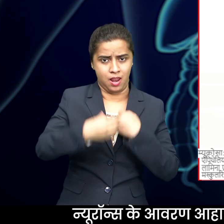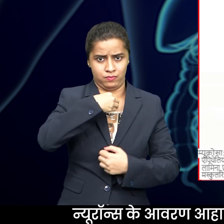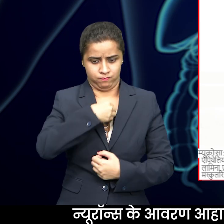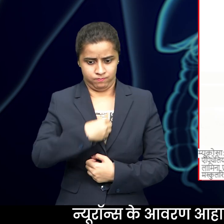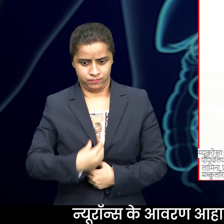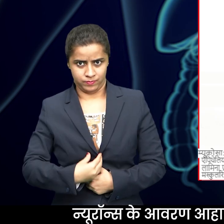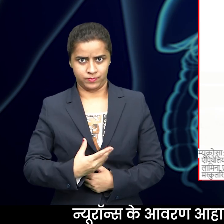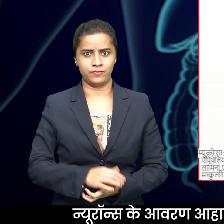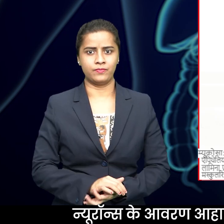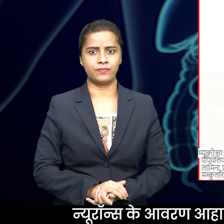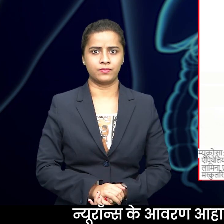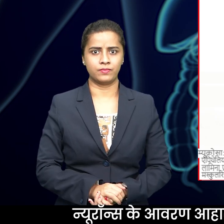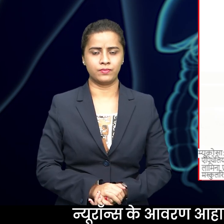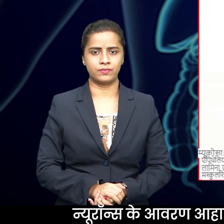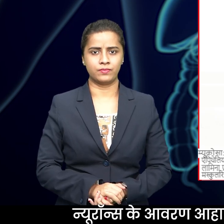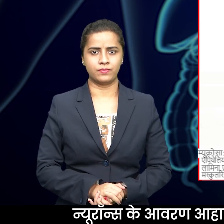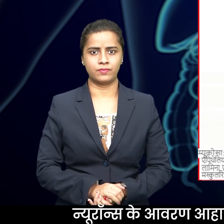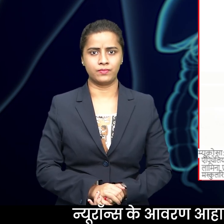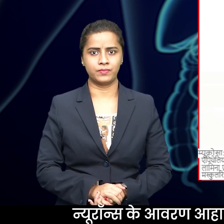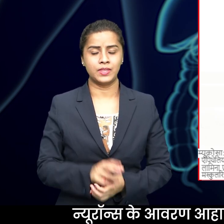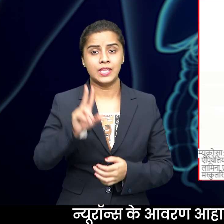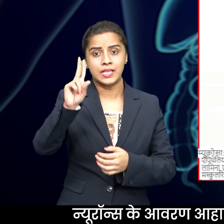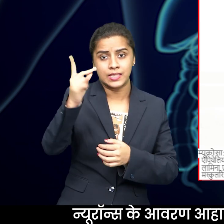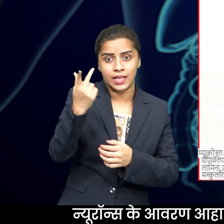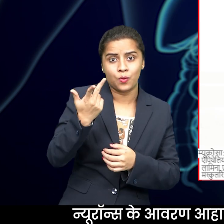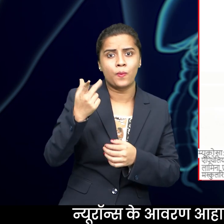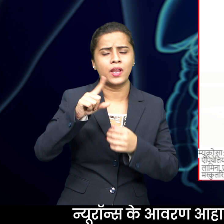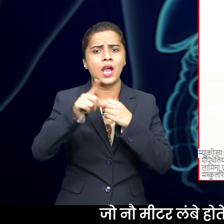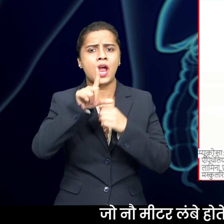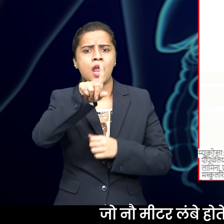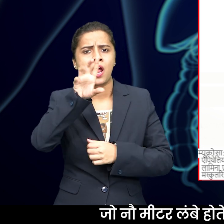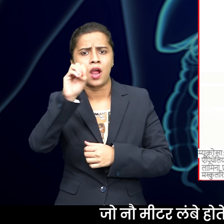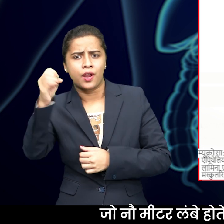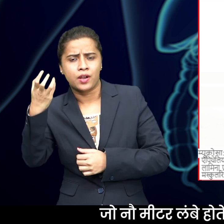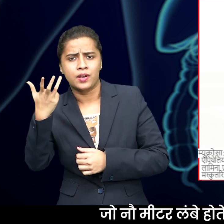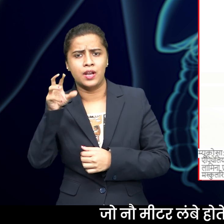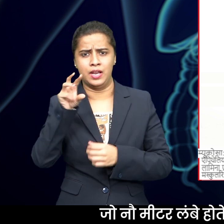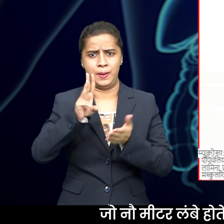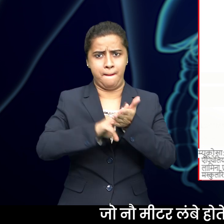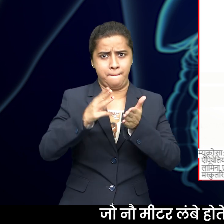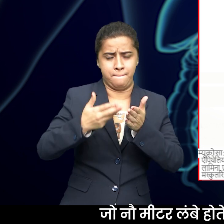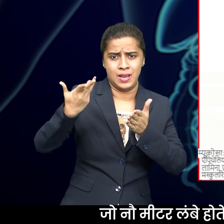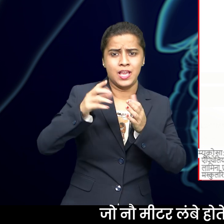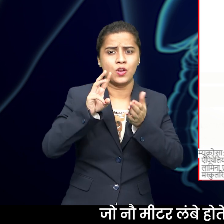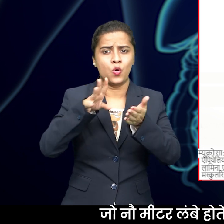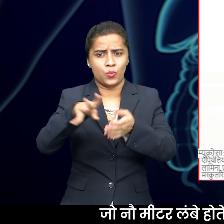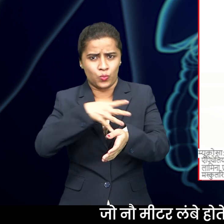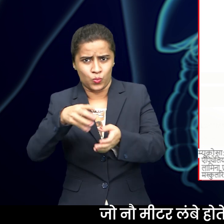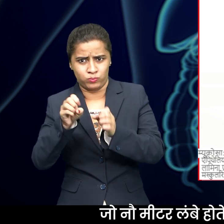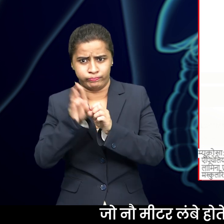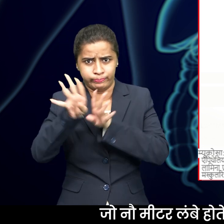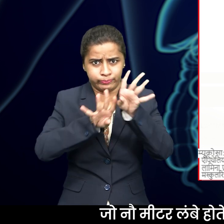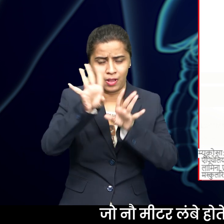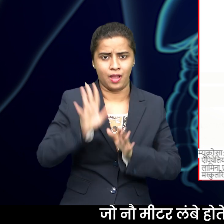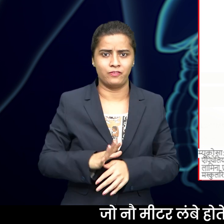आवरण आहार नली की दीवारों में सन्निहित होते हैं जो 9 मीटर लंबा होता है